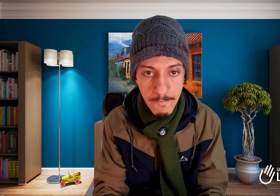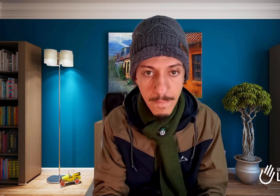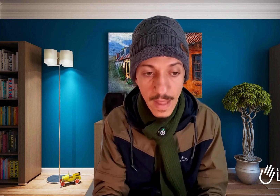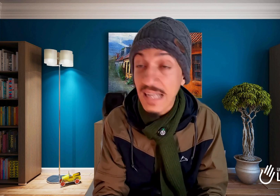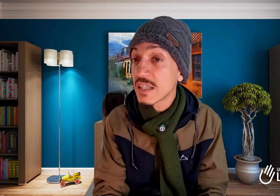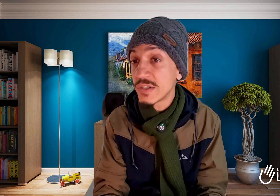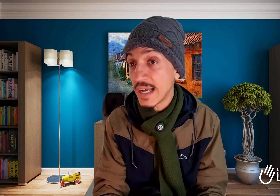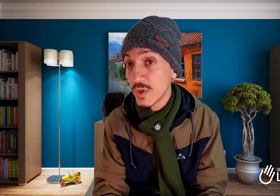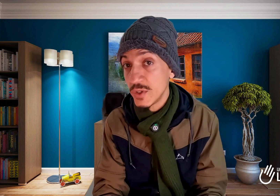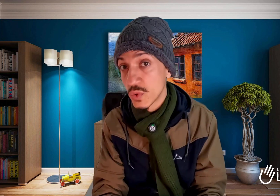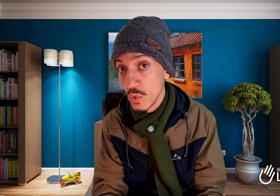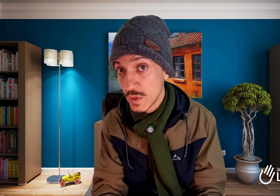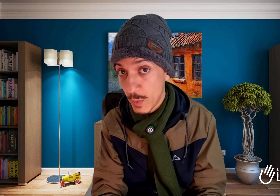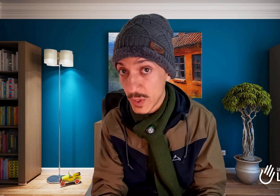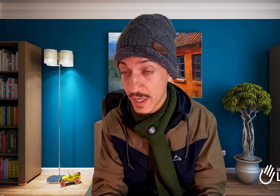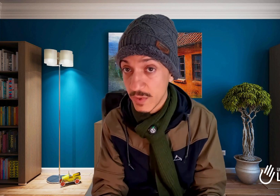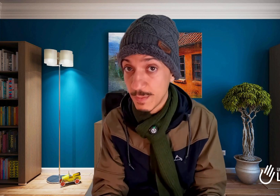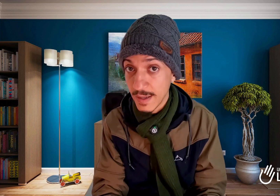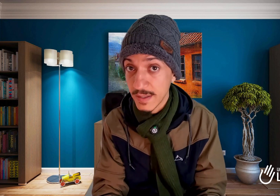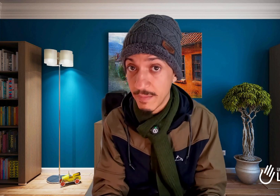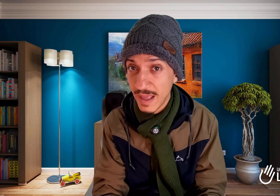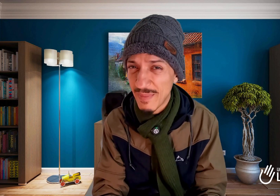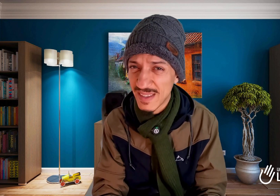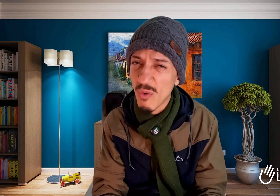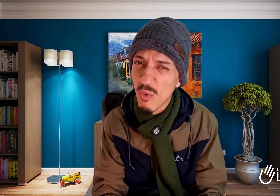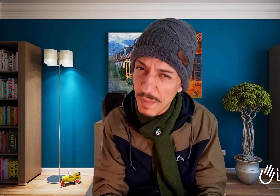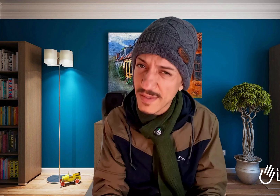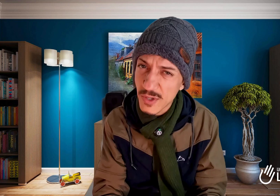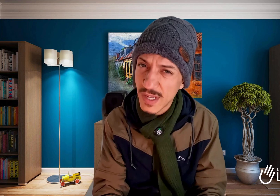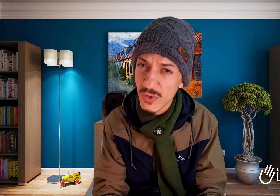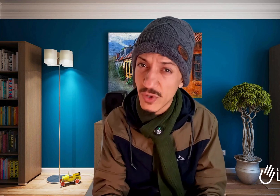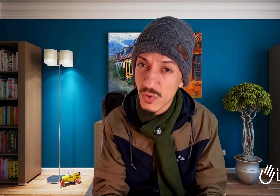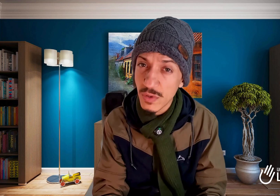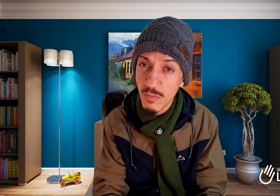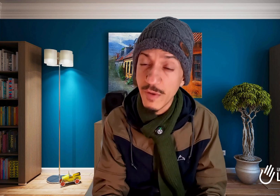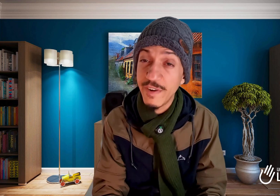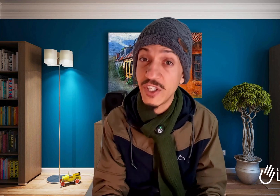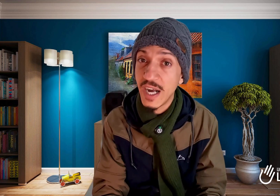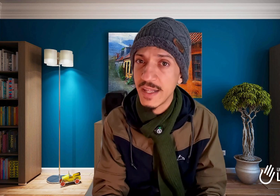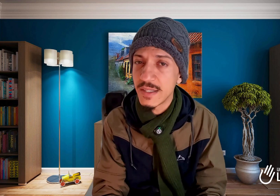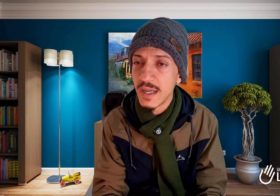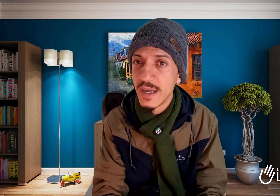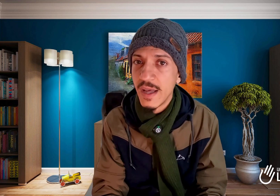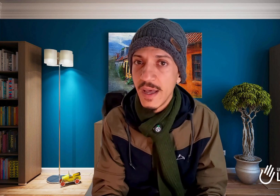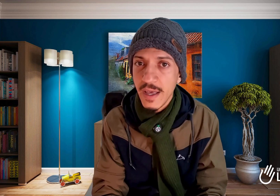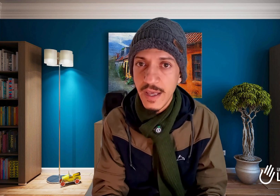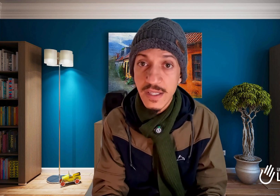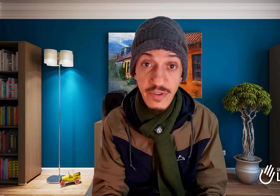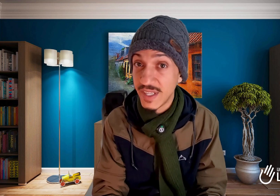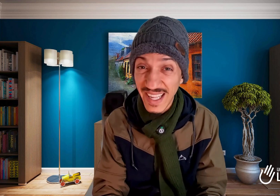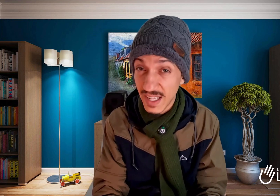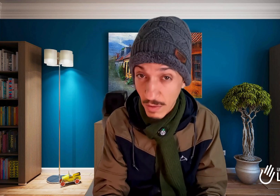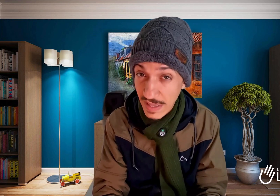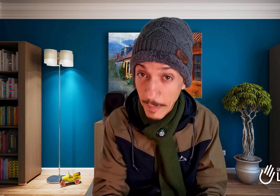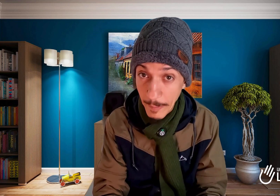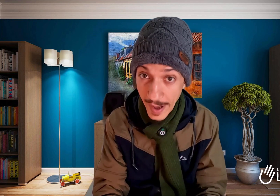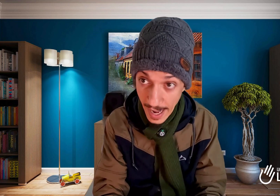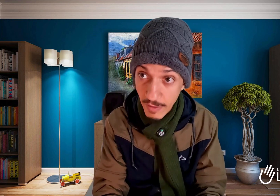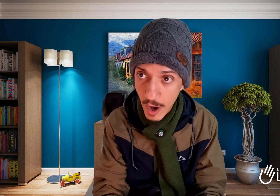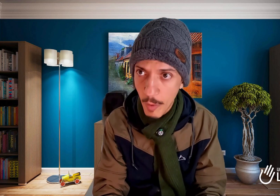As associações de surdos pode ser um espaço também, mas algumas associações de surdos são muito fechadas. E se você ainda não está preparado realmente na